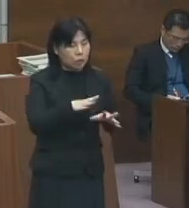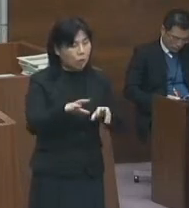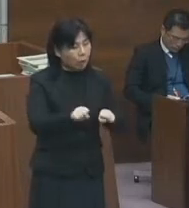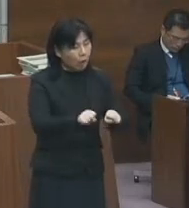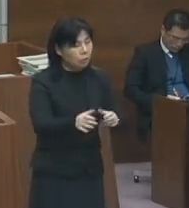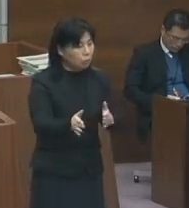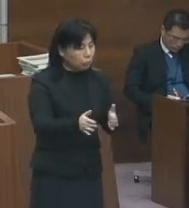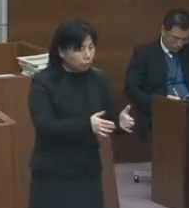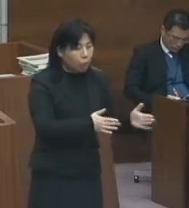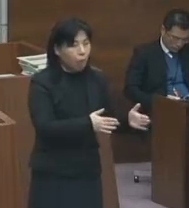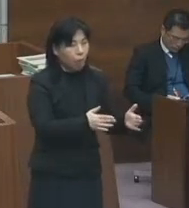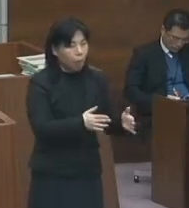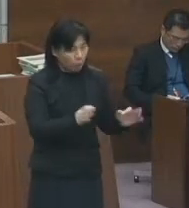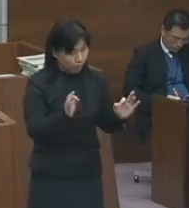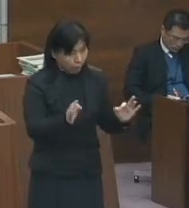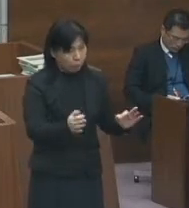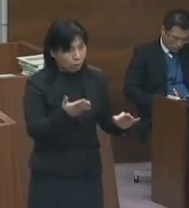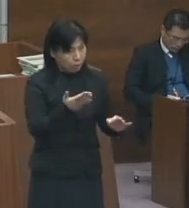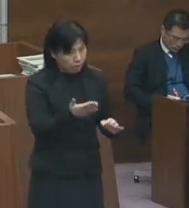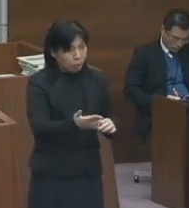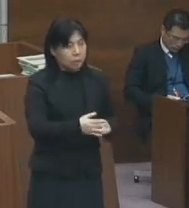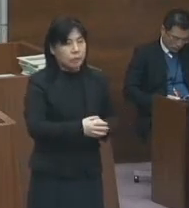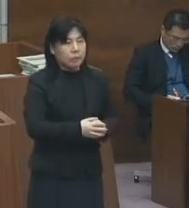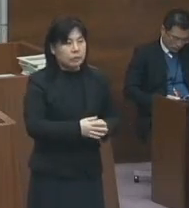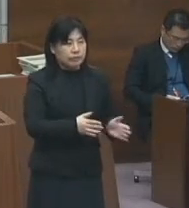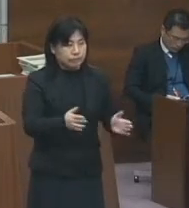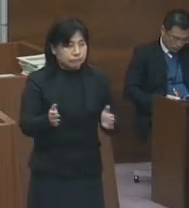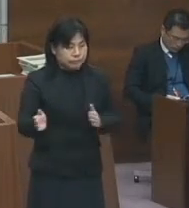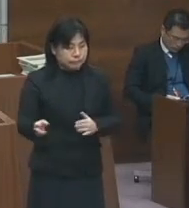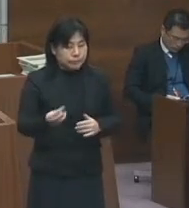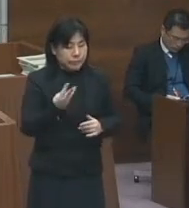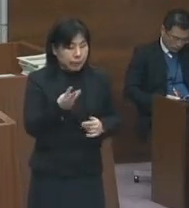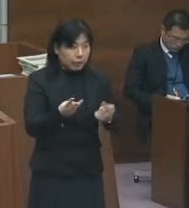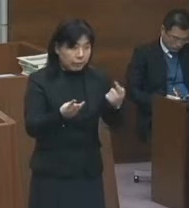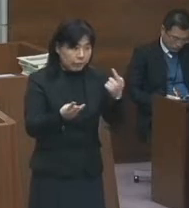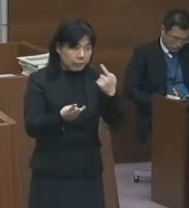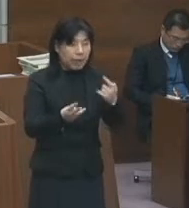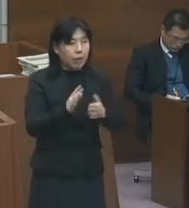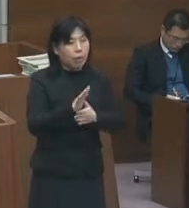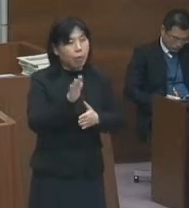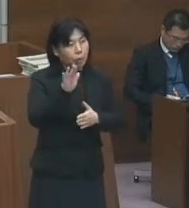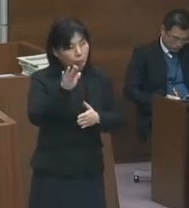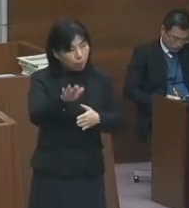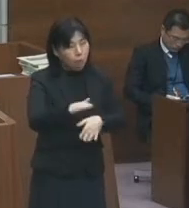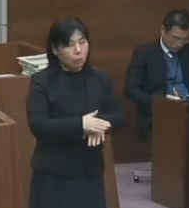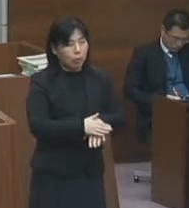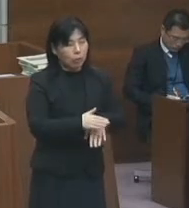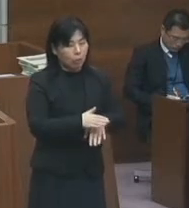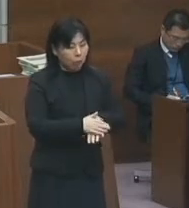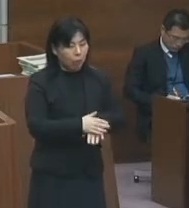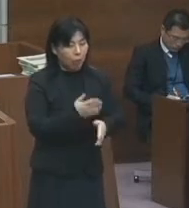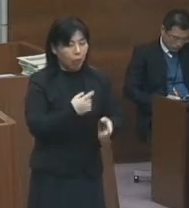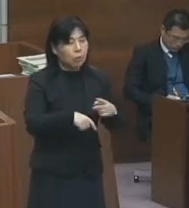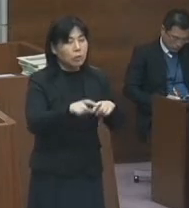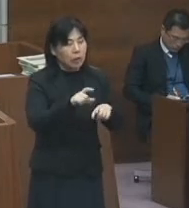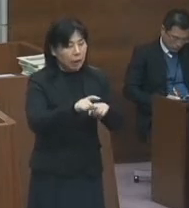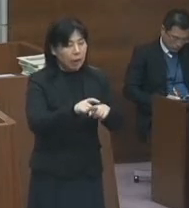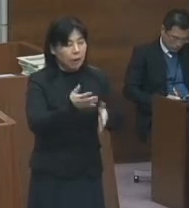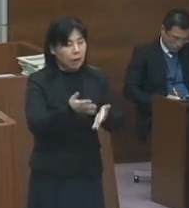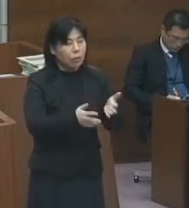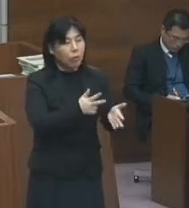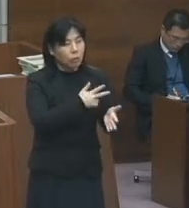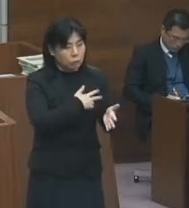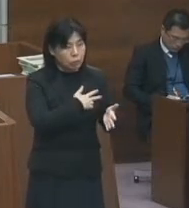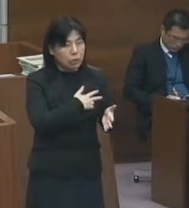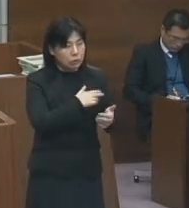は整っているのでしょうか。3点目は、今後の待機児童対策として、さらなる保育士の待遇改善を